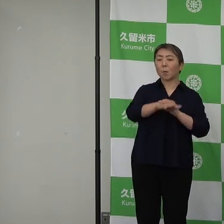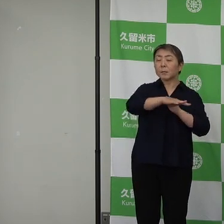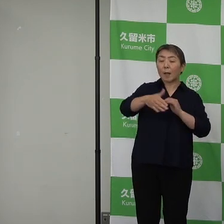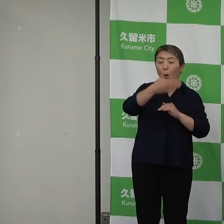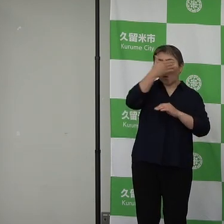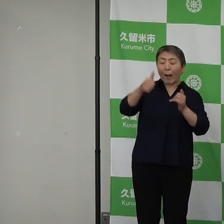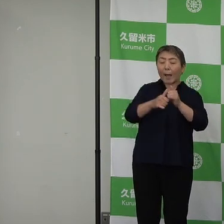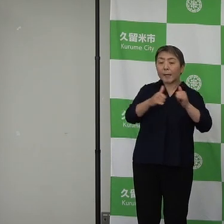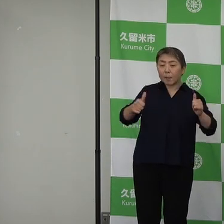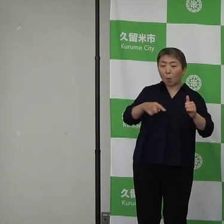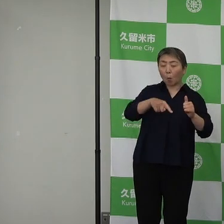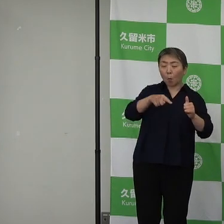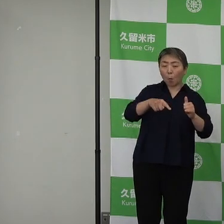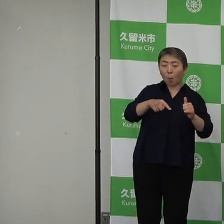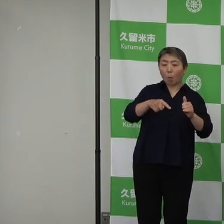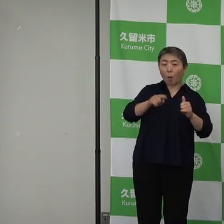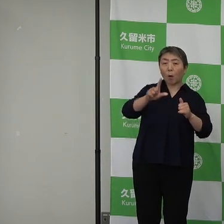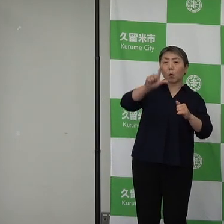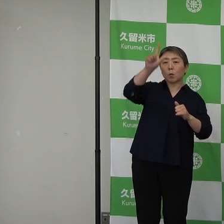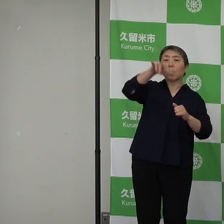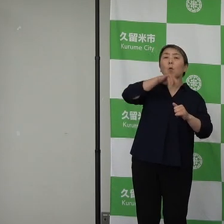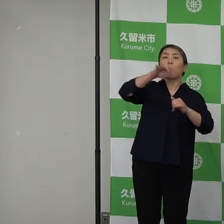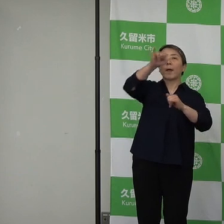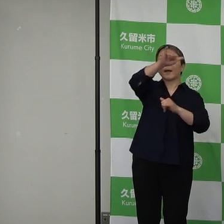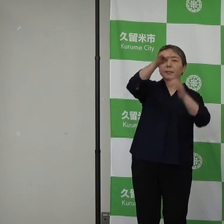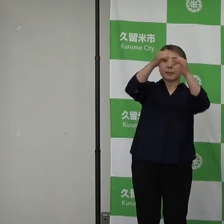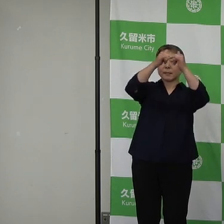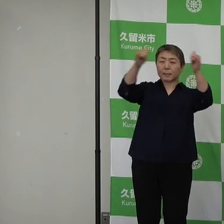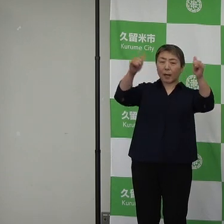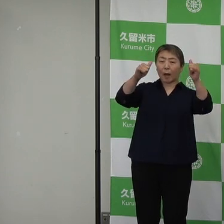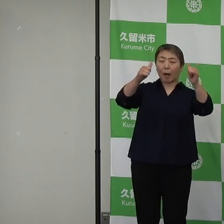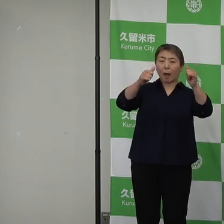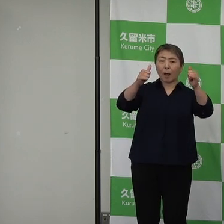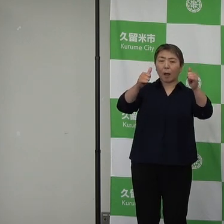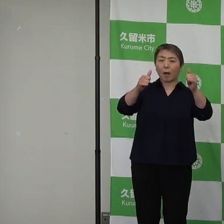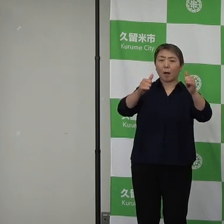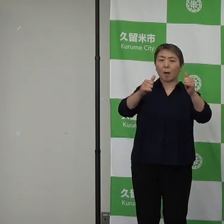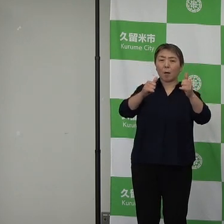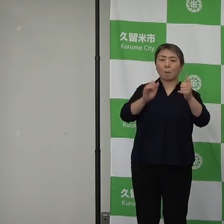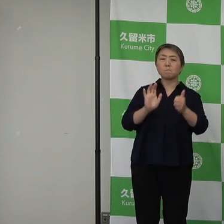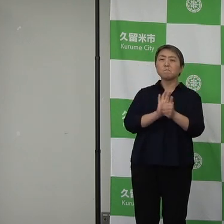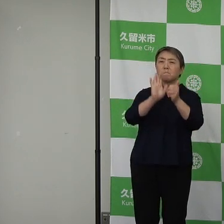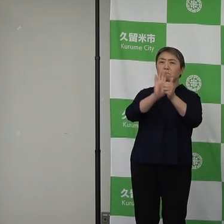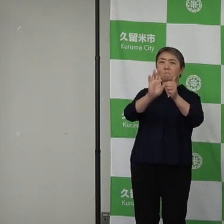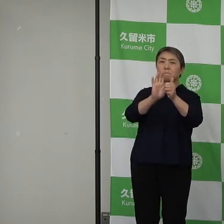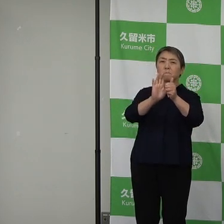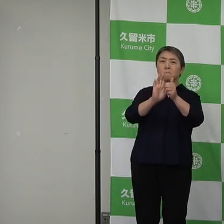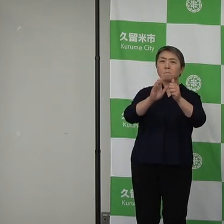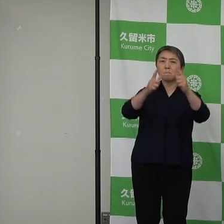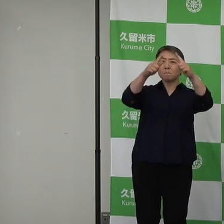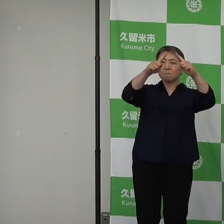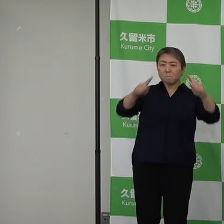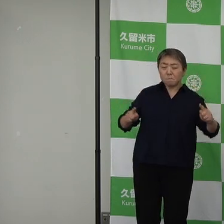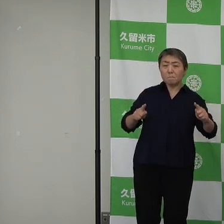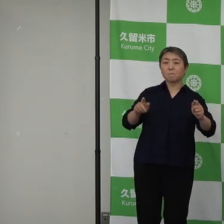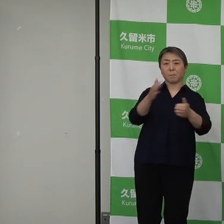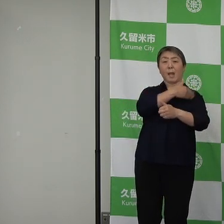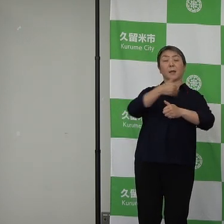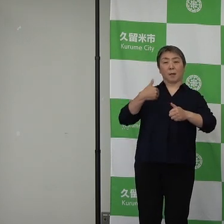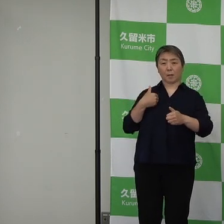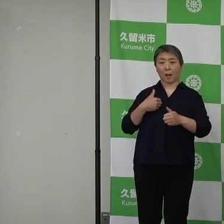ある若年層が図の上にある高齢者層より多く支える形ができてきました。これ